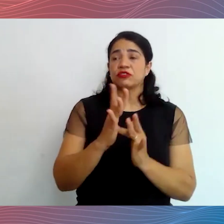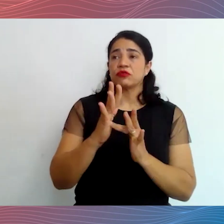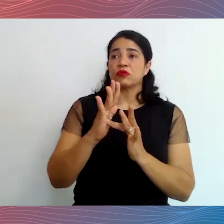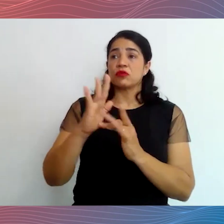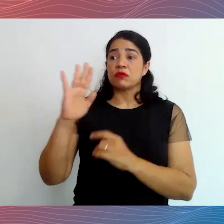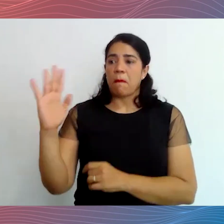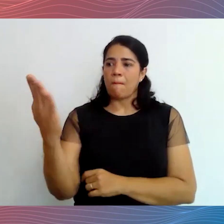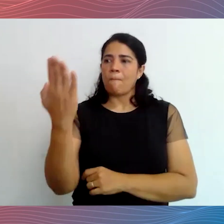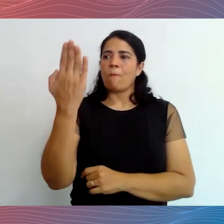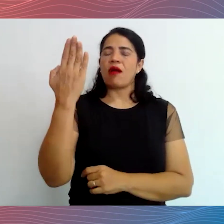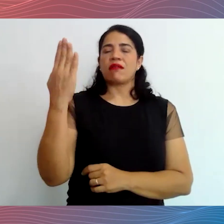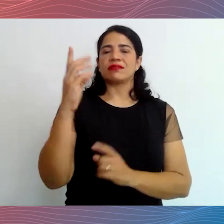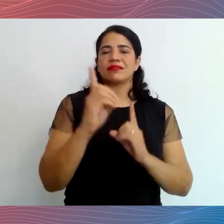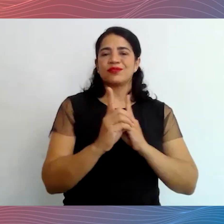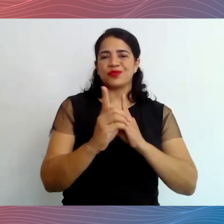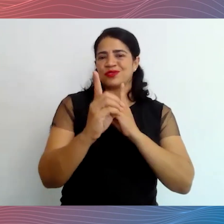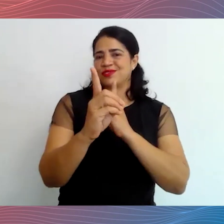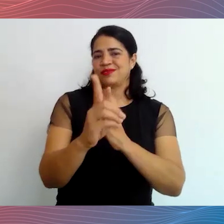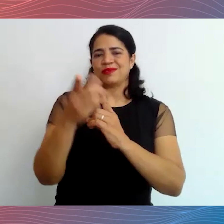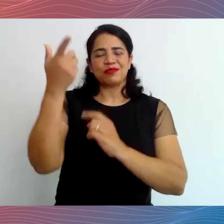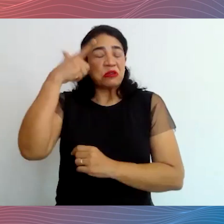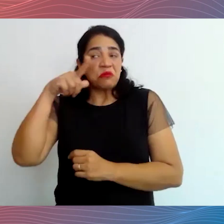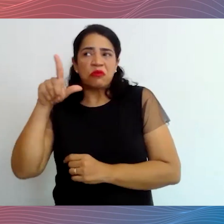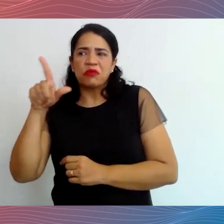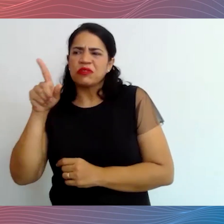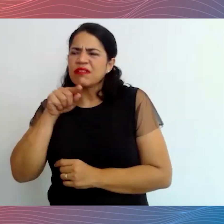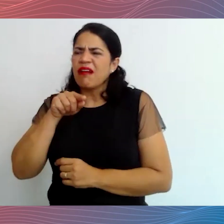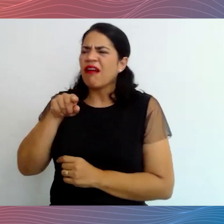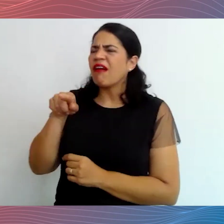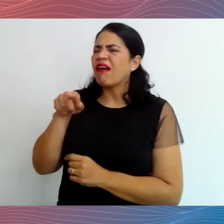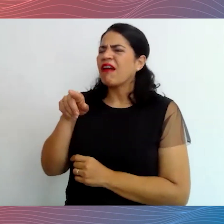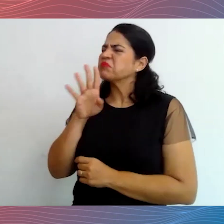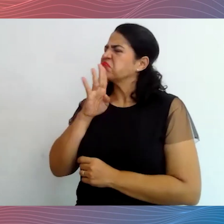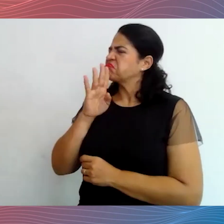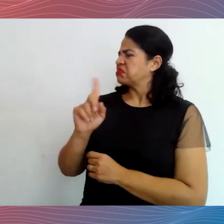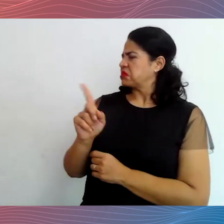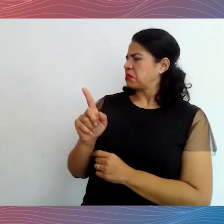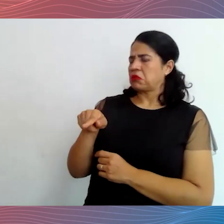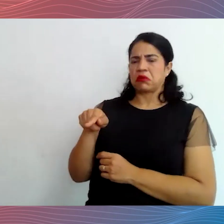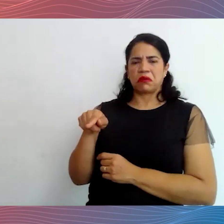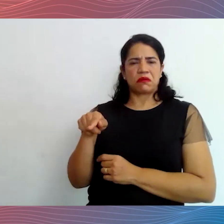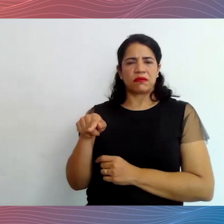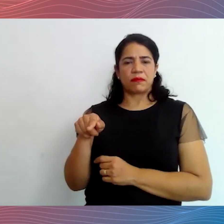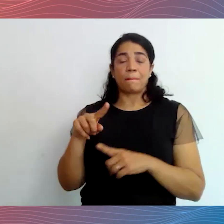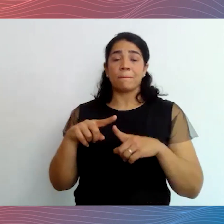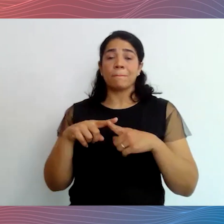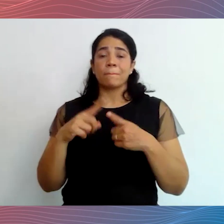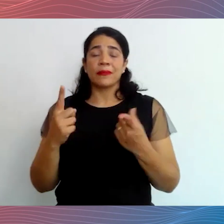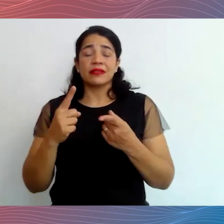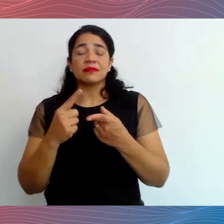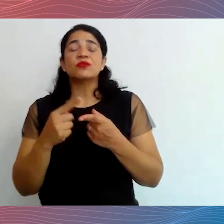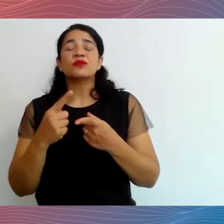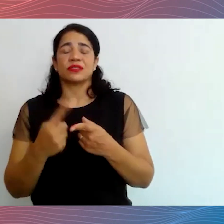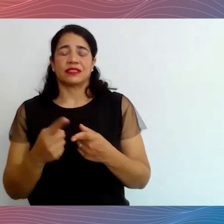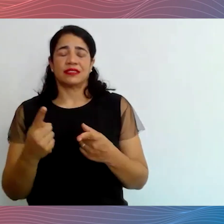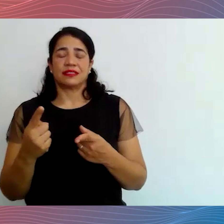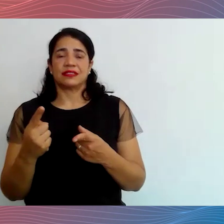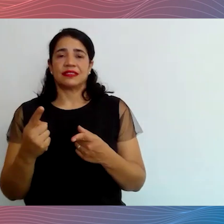falavam: é o Senhor. Então estava treinando os discípulos de que a presença está na sua palavra.